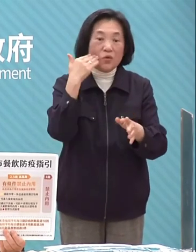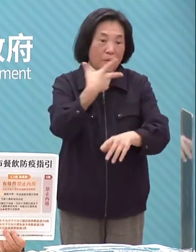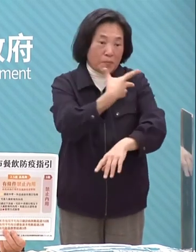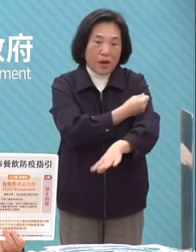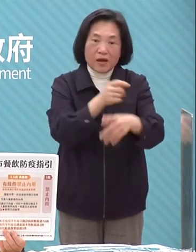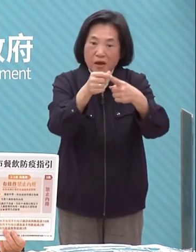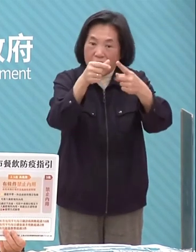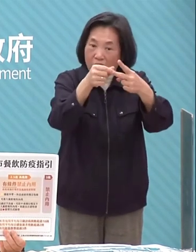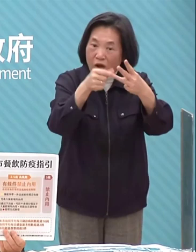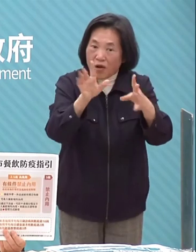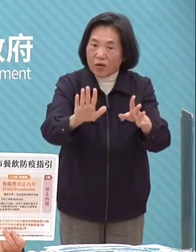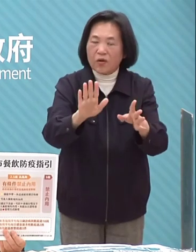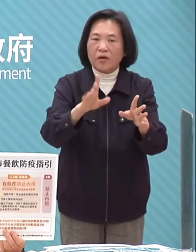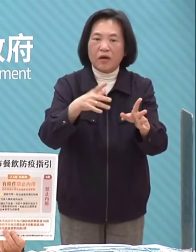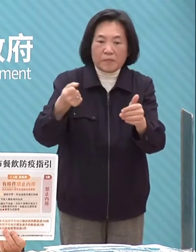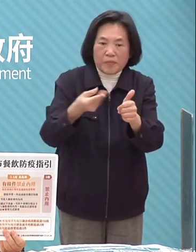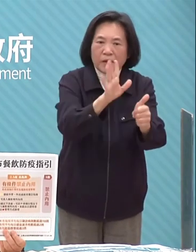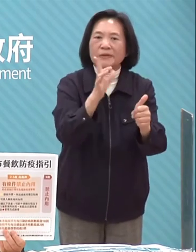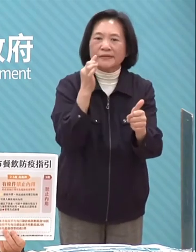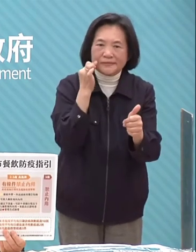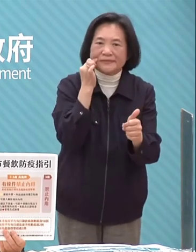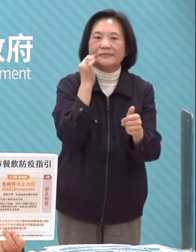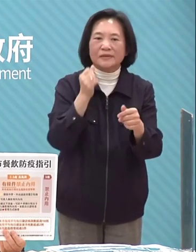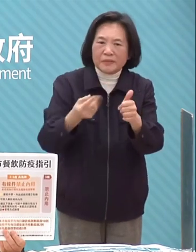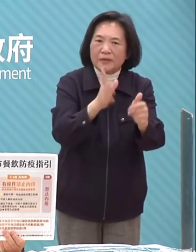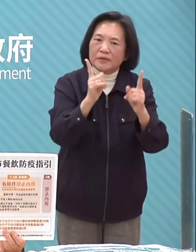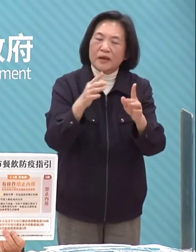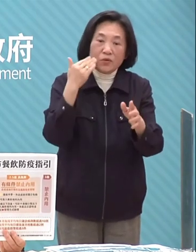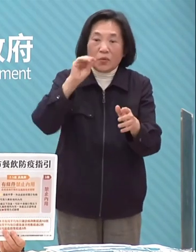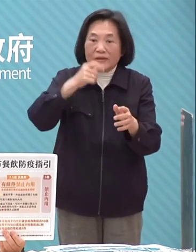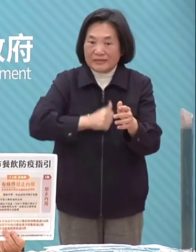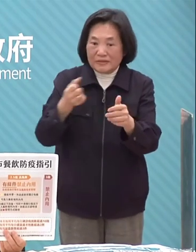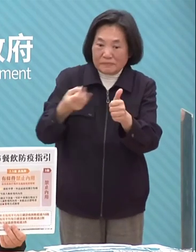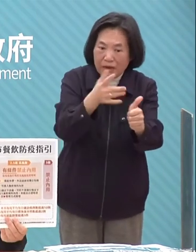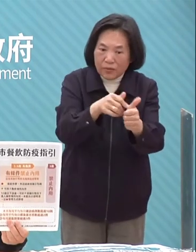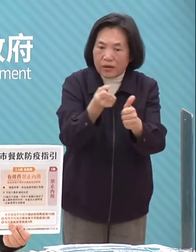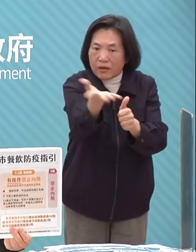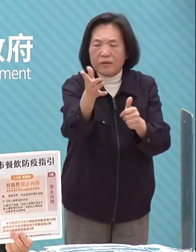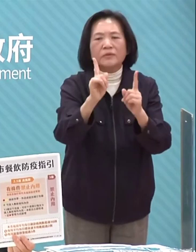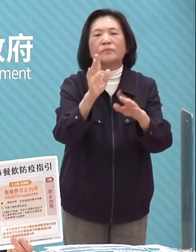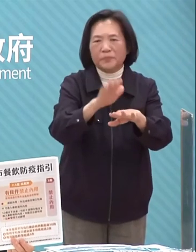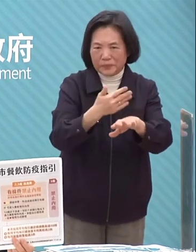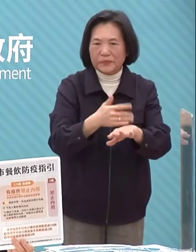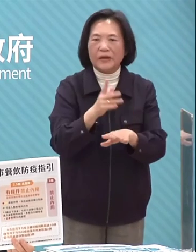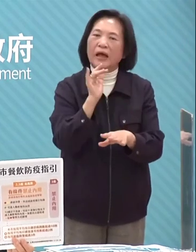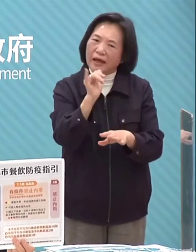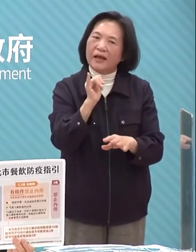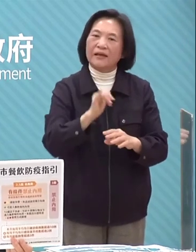苗的人不容易被感染，万一被感染的话也不太容易传染别人。那所以我们现在是这